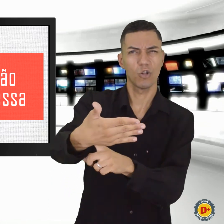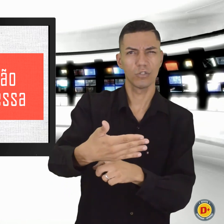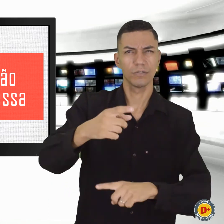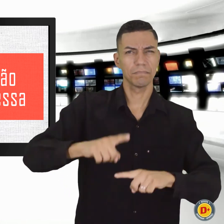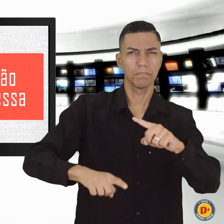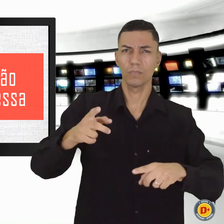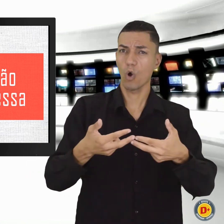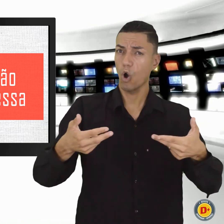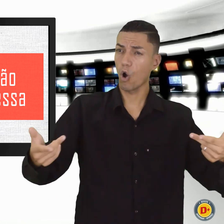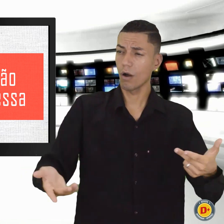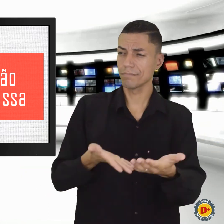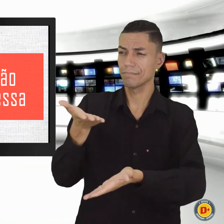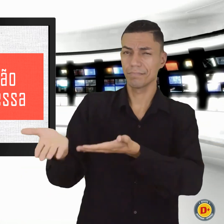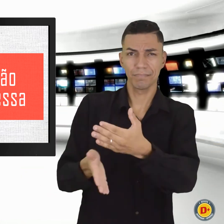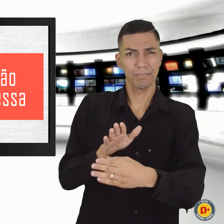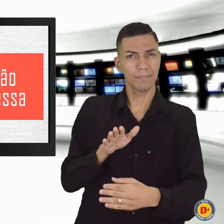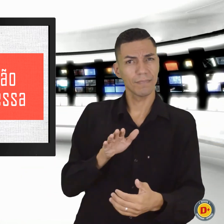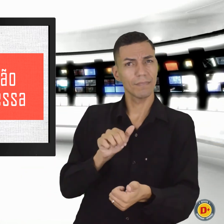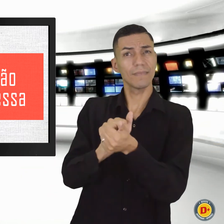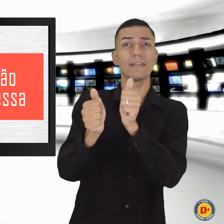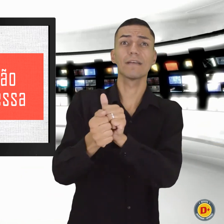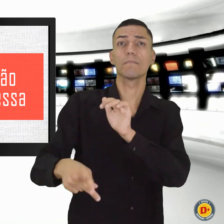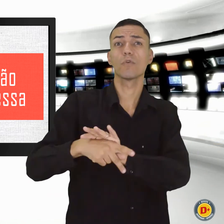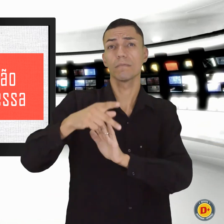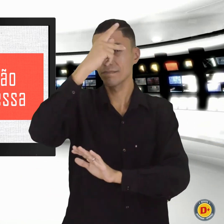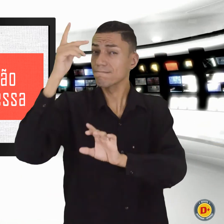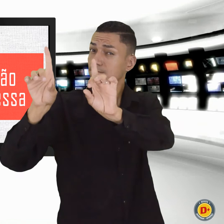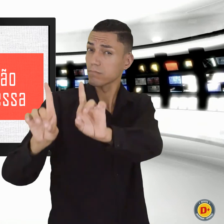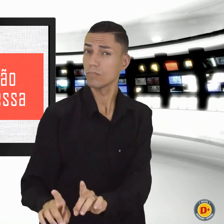a adaptação razoável no ambiente de trabalho.